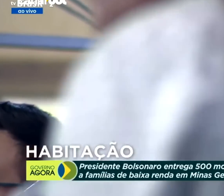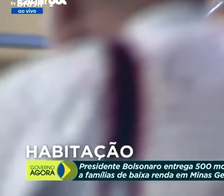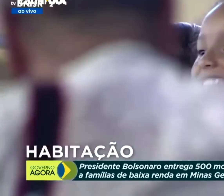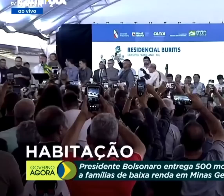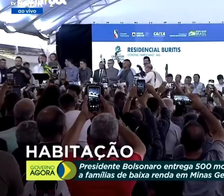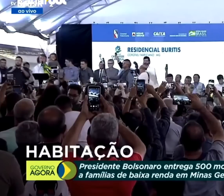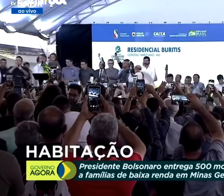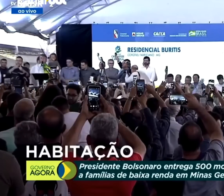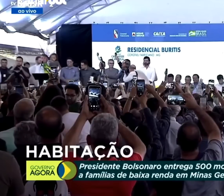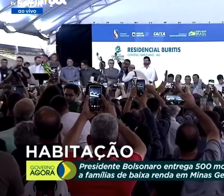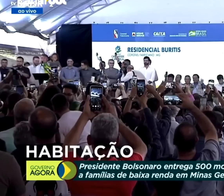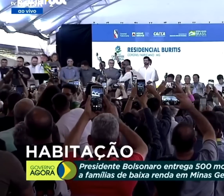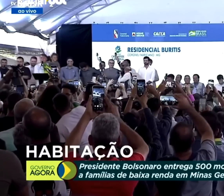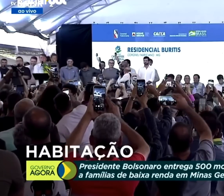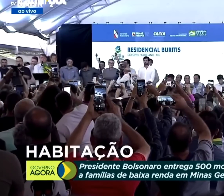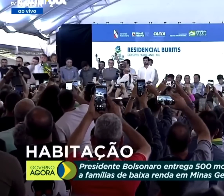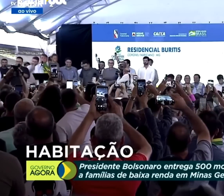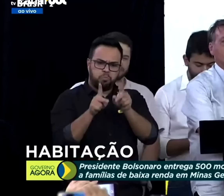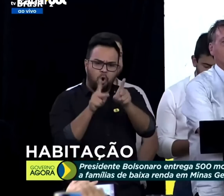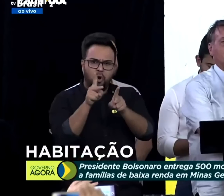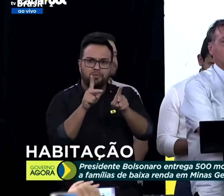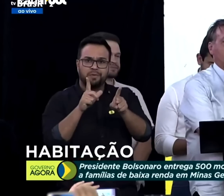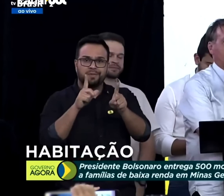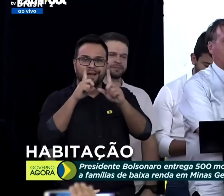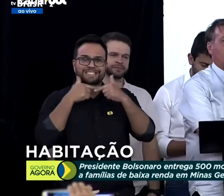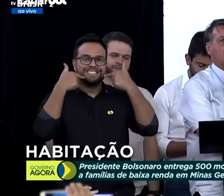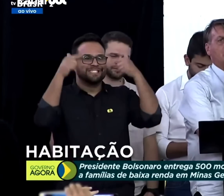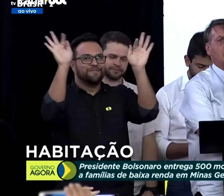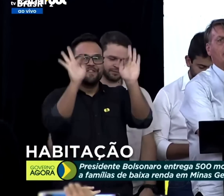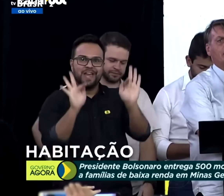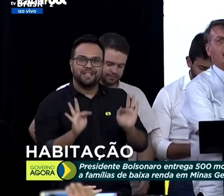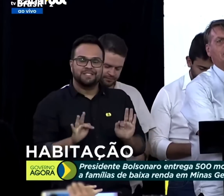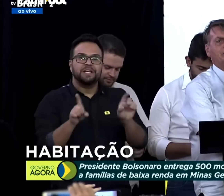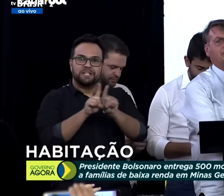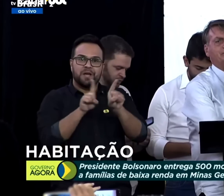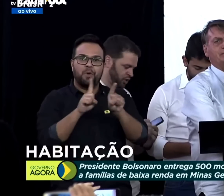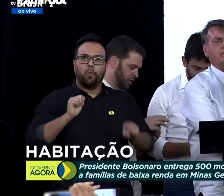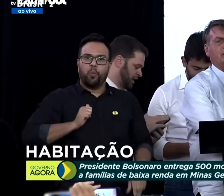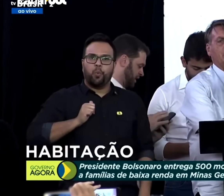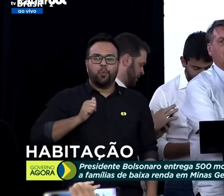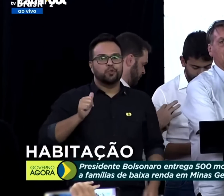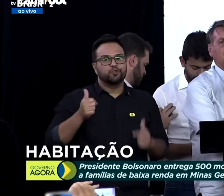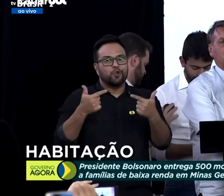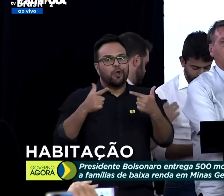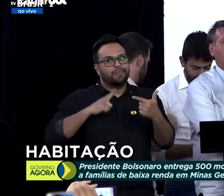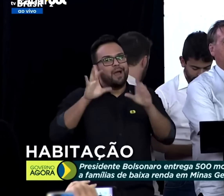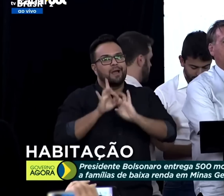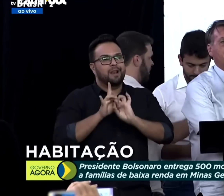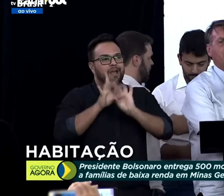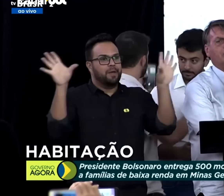no Brasil temos um povo feliz e que goza de liberdade.